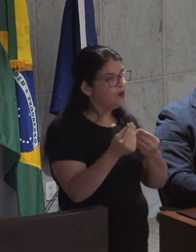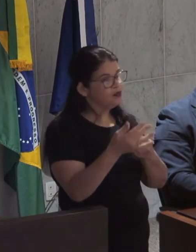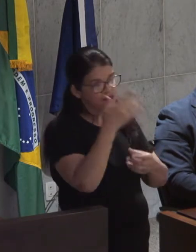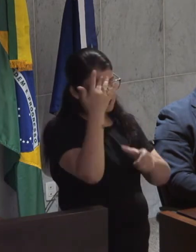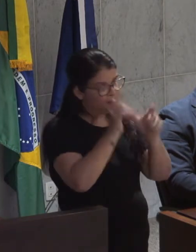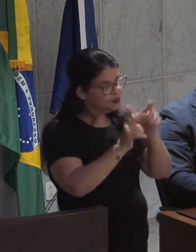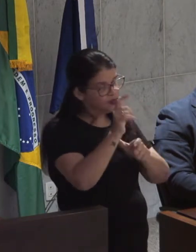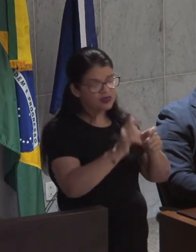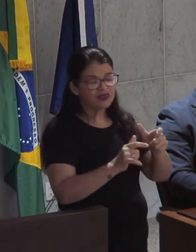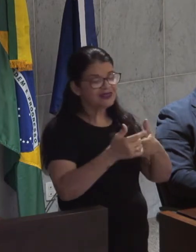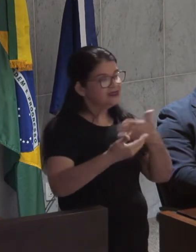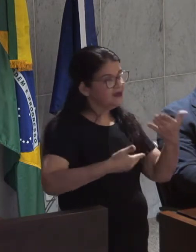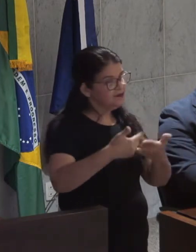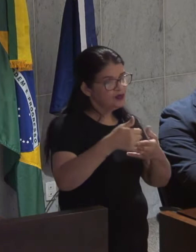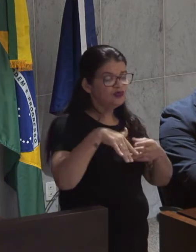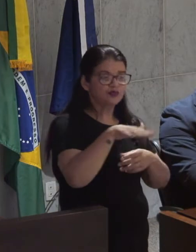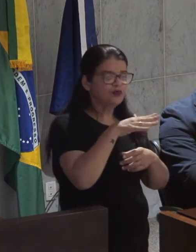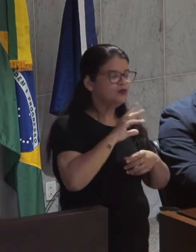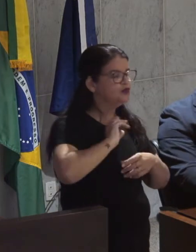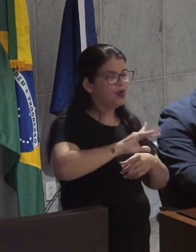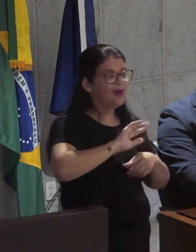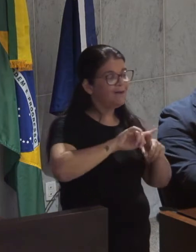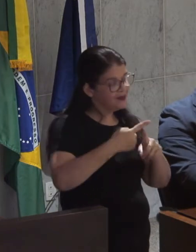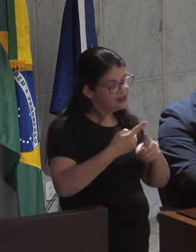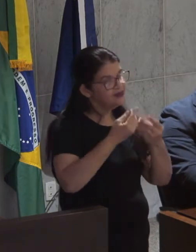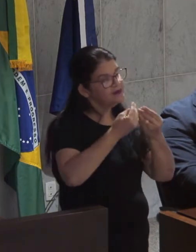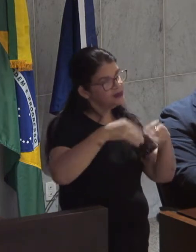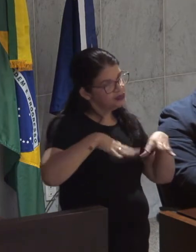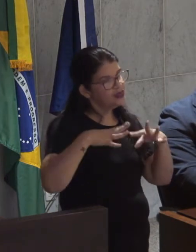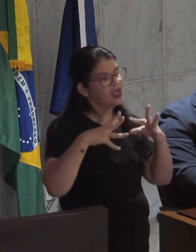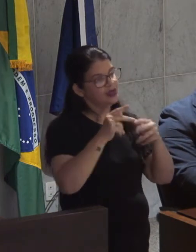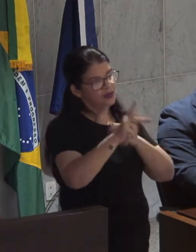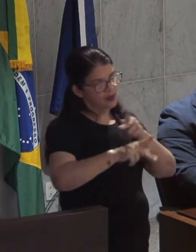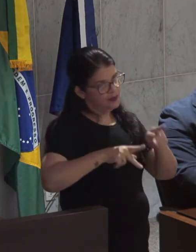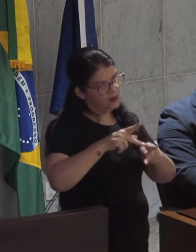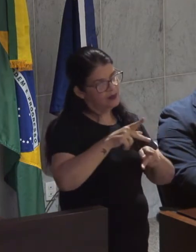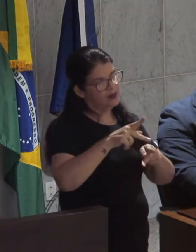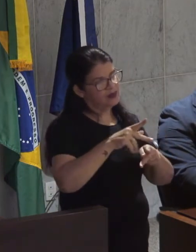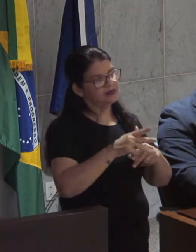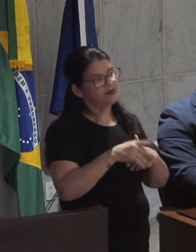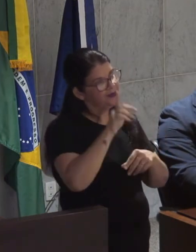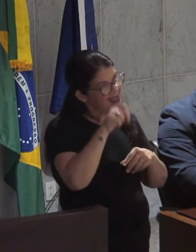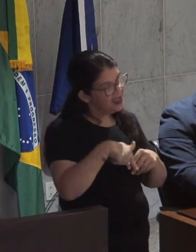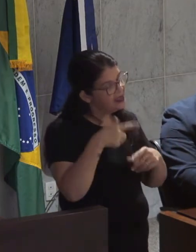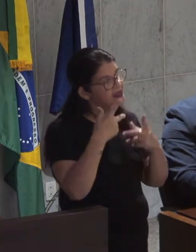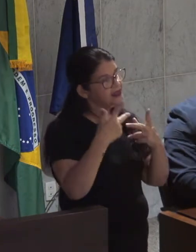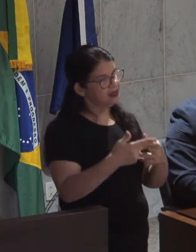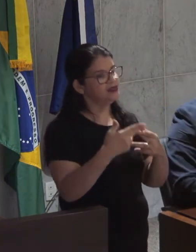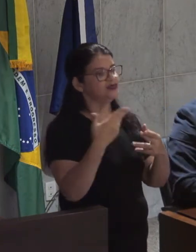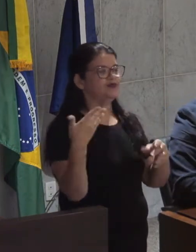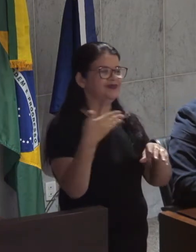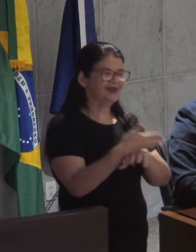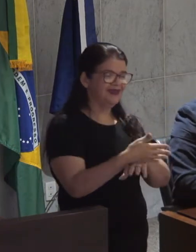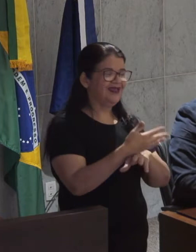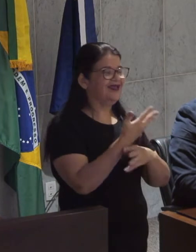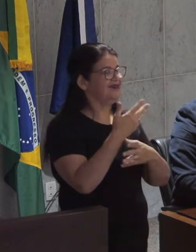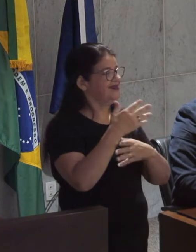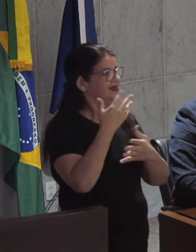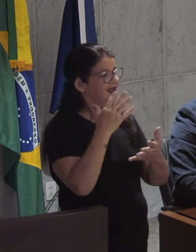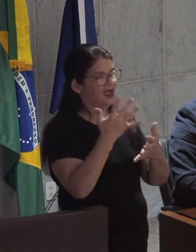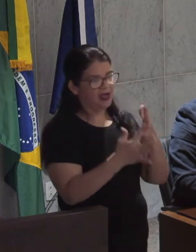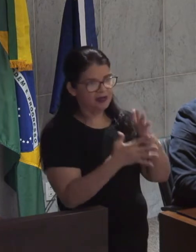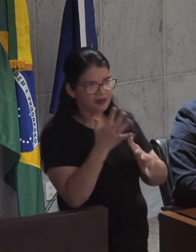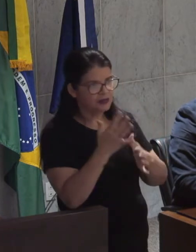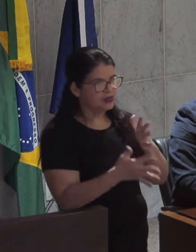vai afetar a população como um todo. Então, é nesse pé que entra o desmantelo que está sendo